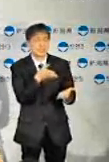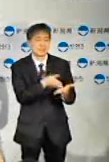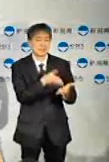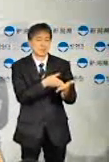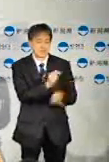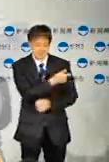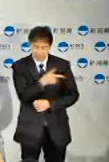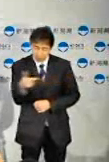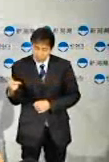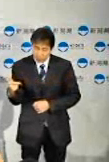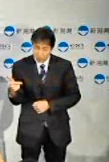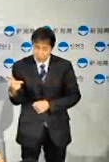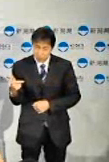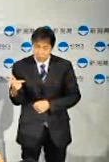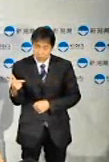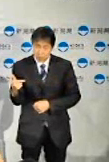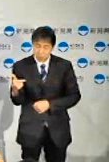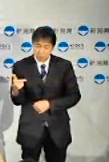な、